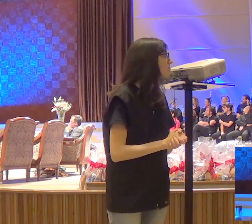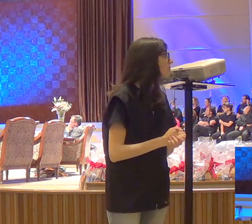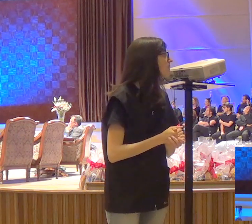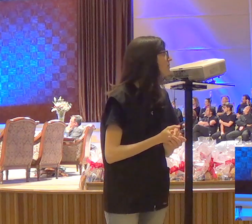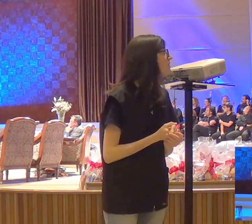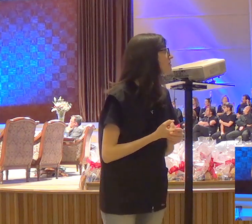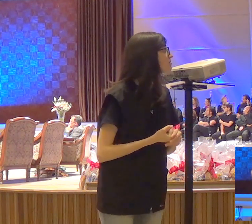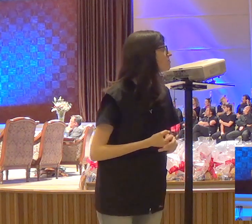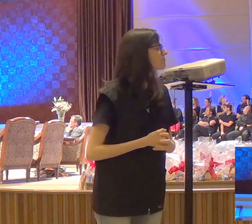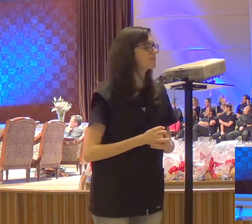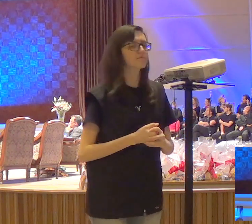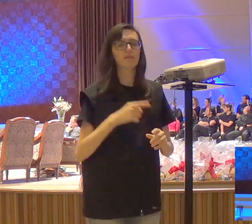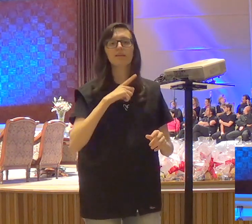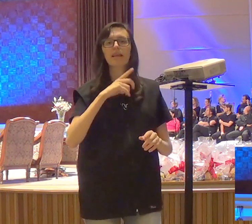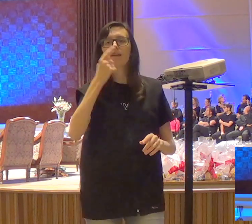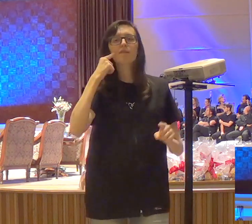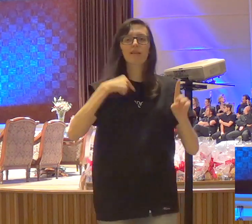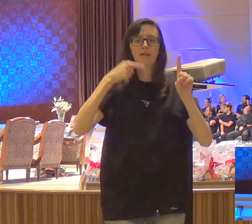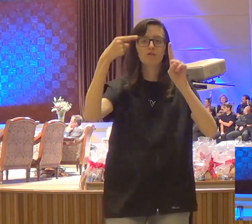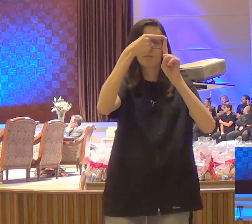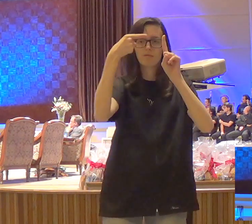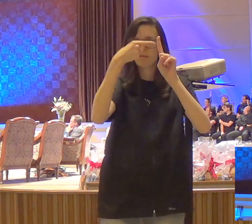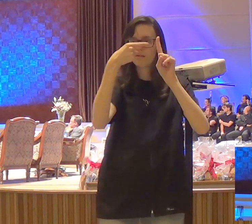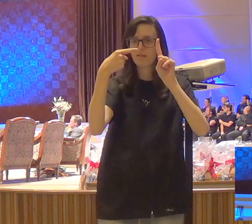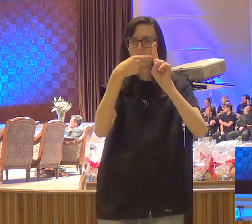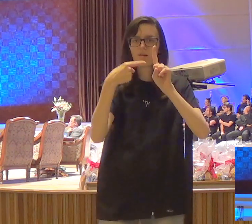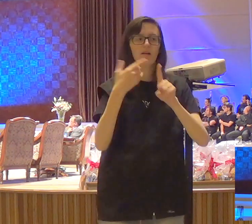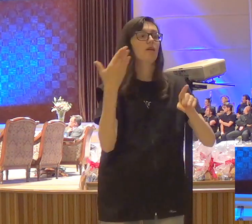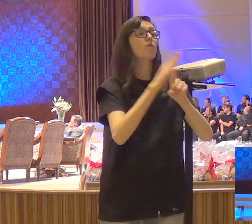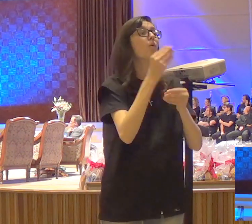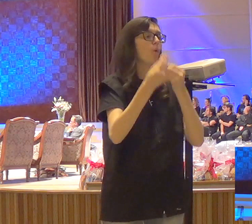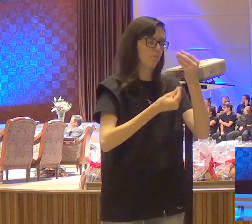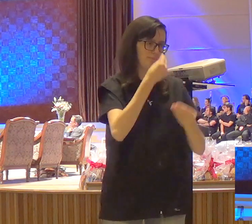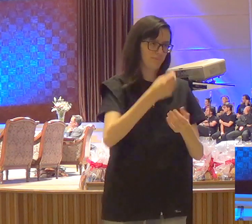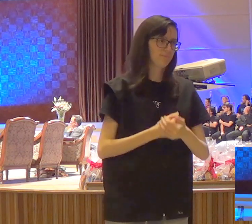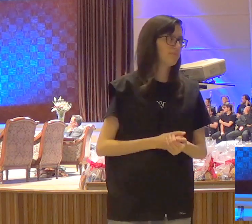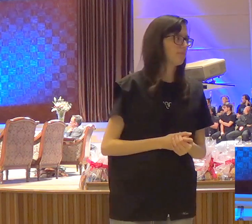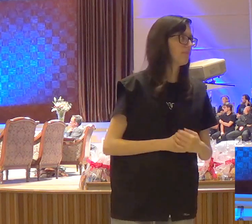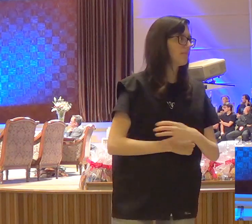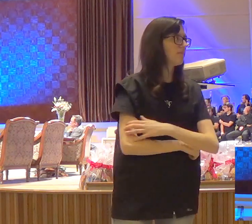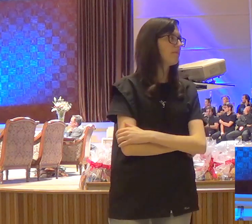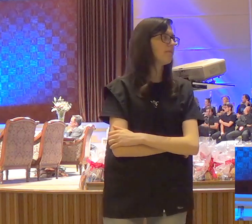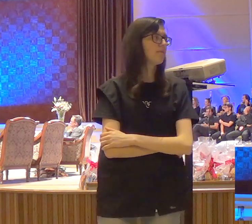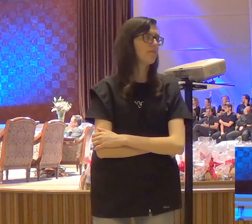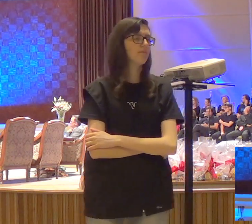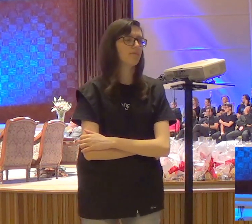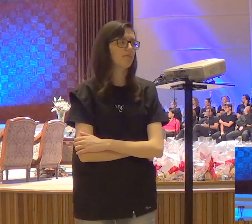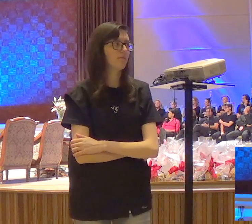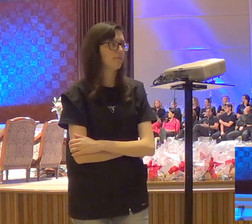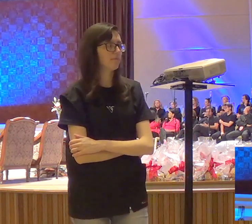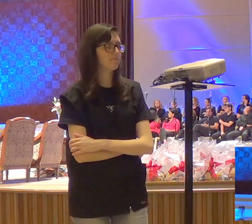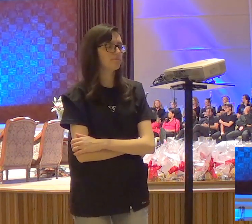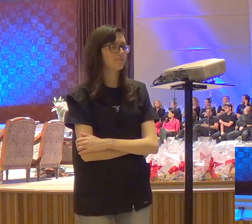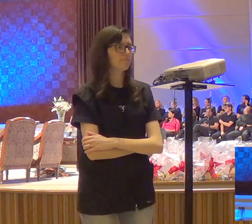for giving. Algumas opções de suporte financeiro para esse ministério. And I would like you to open up your bulletin because in every one